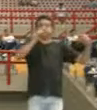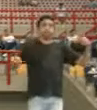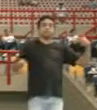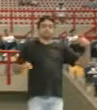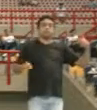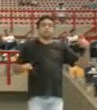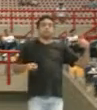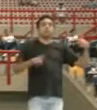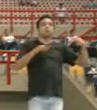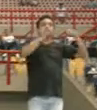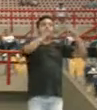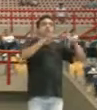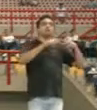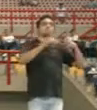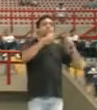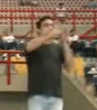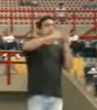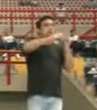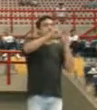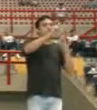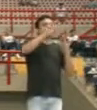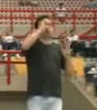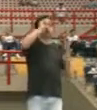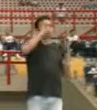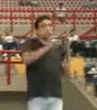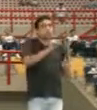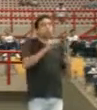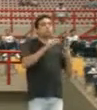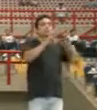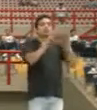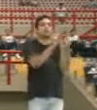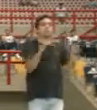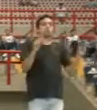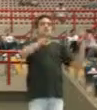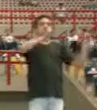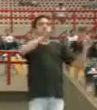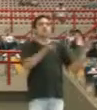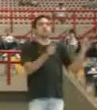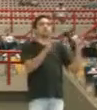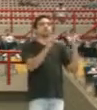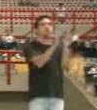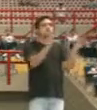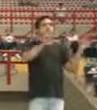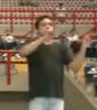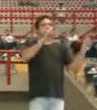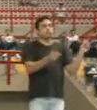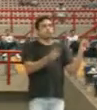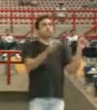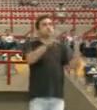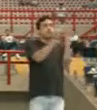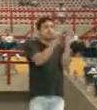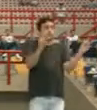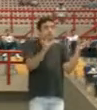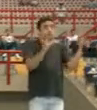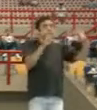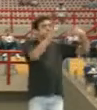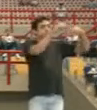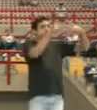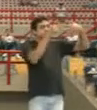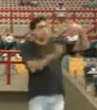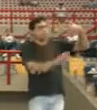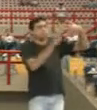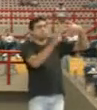eliminar. Eu não devo escrever pouco para errar pouco. Gramática, vírgula, gramática é apenas uma das